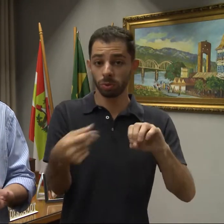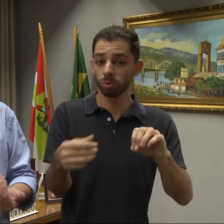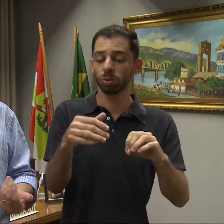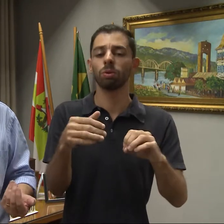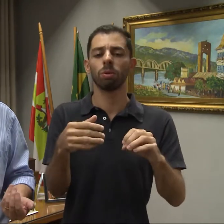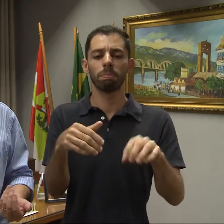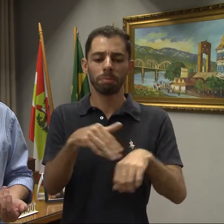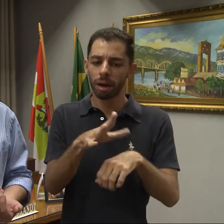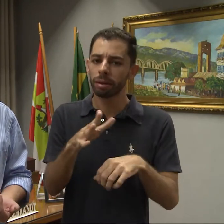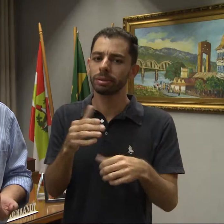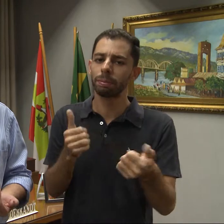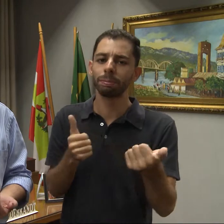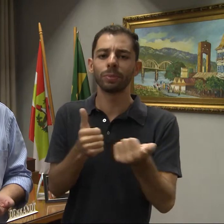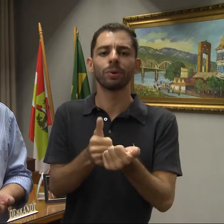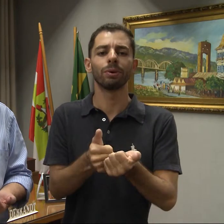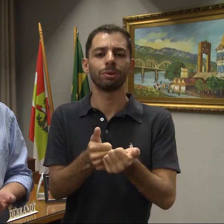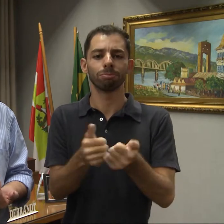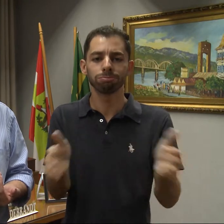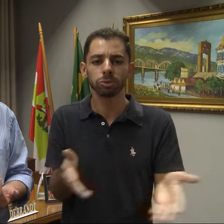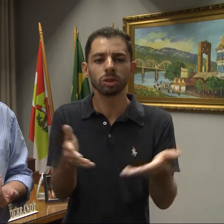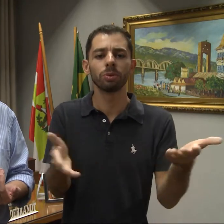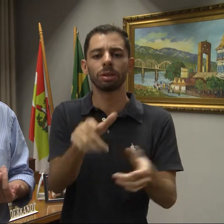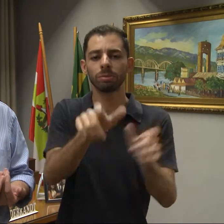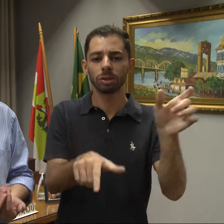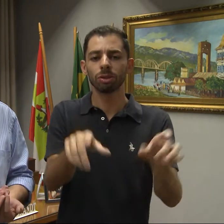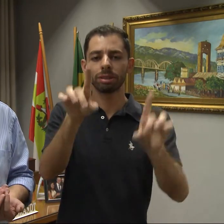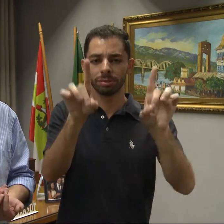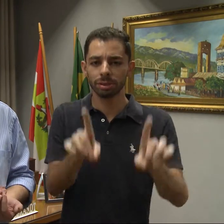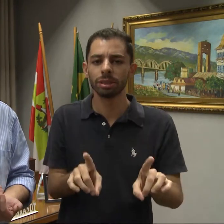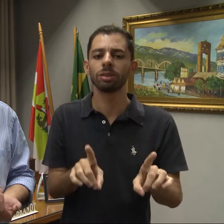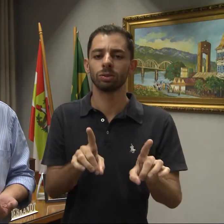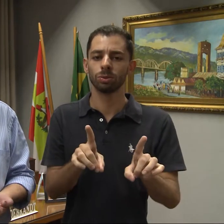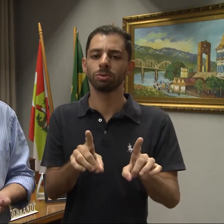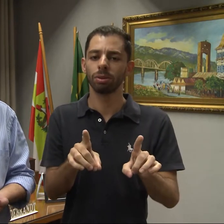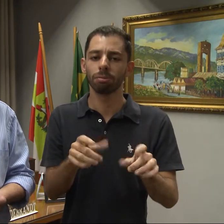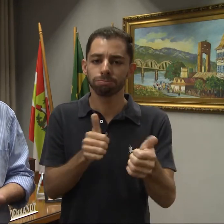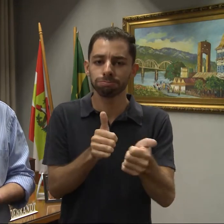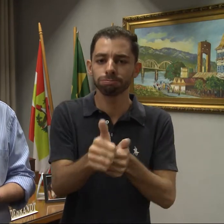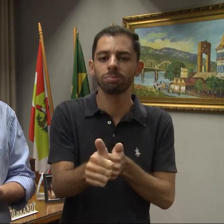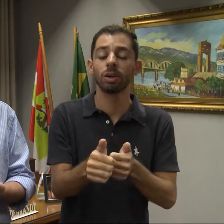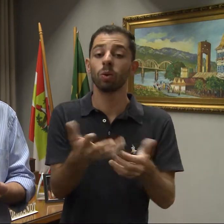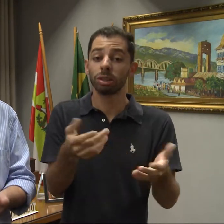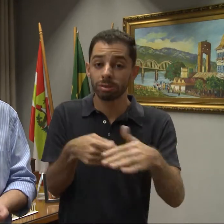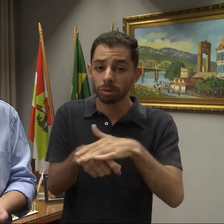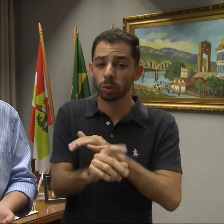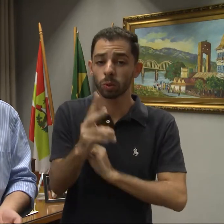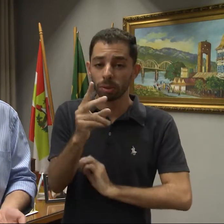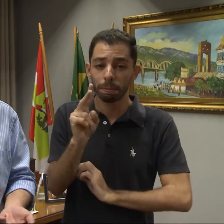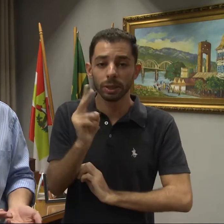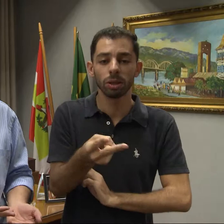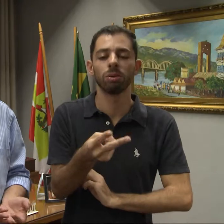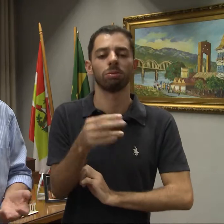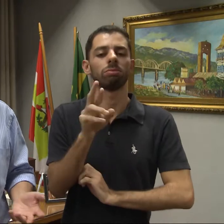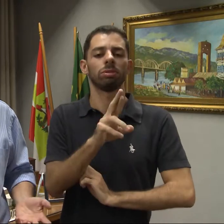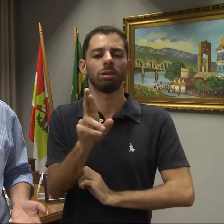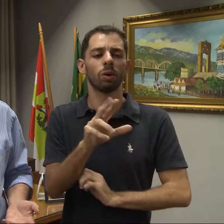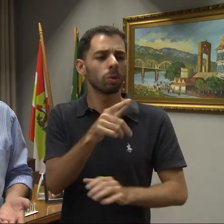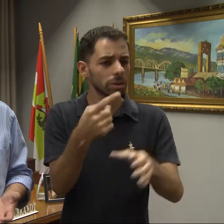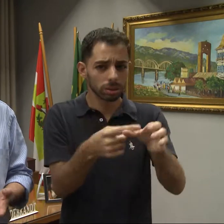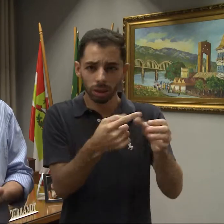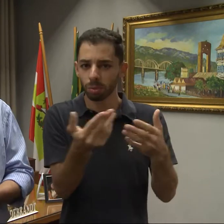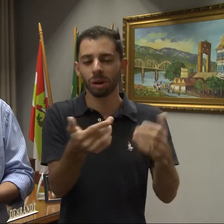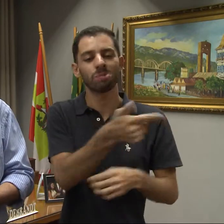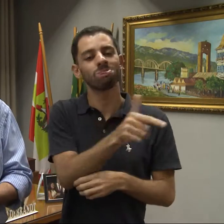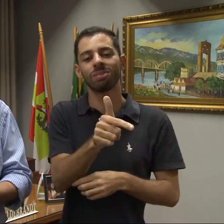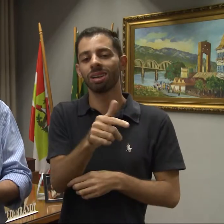maiores modalidades de inclusão de pessoas com deficiência. Hoje, um investimento de 2 milhões de reais, não tem cidade no